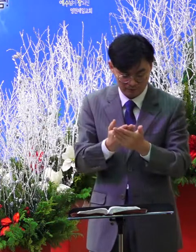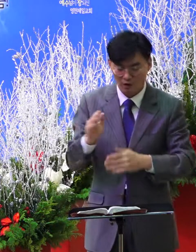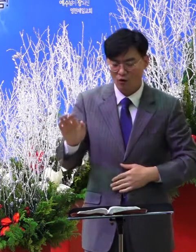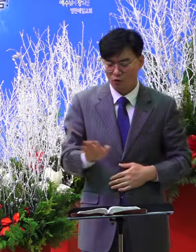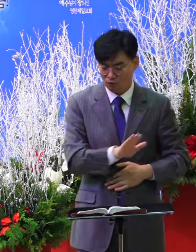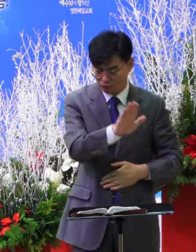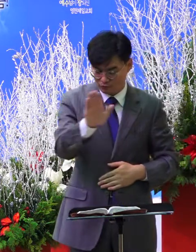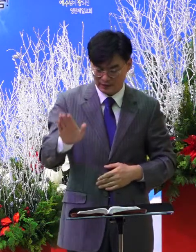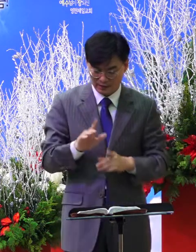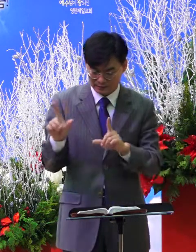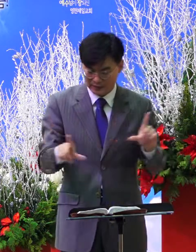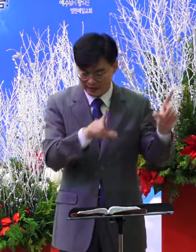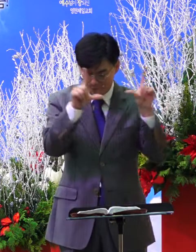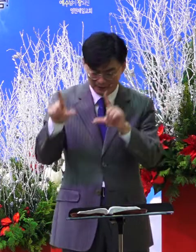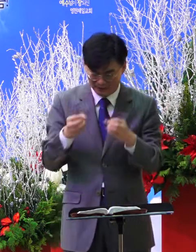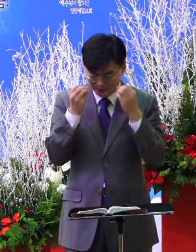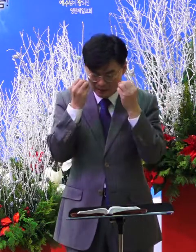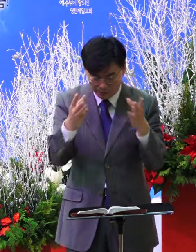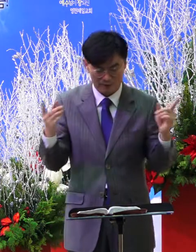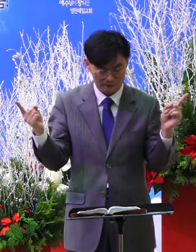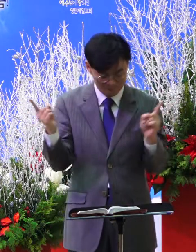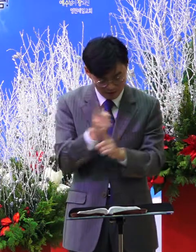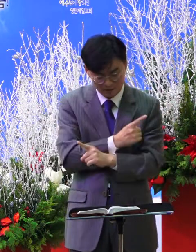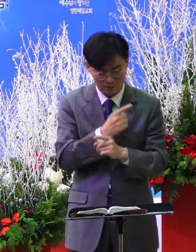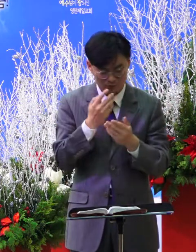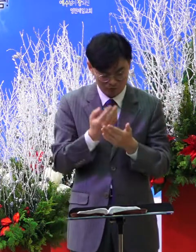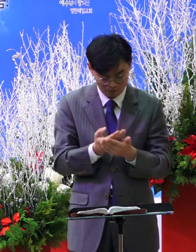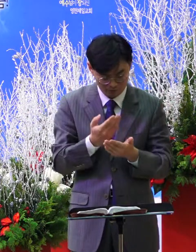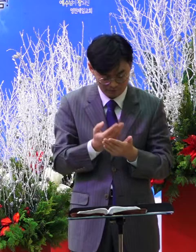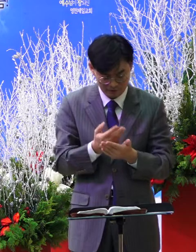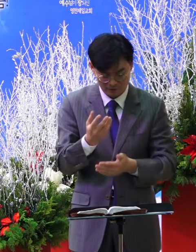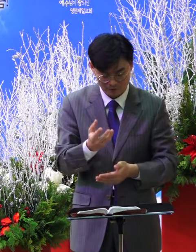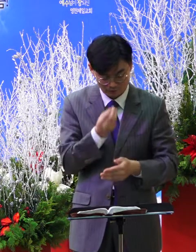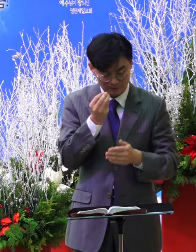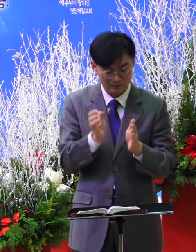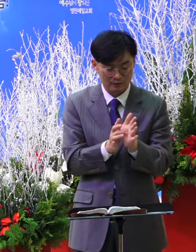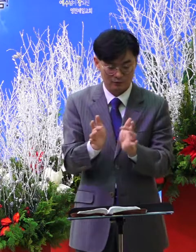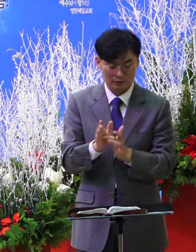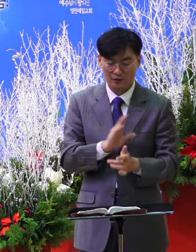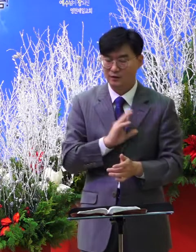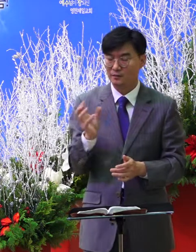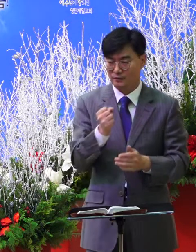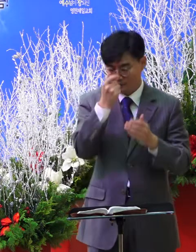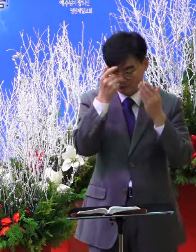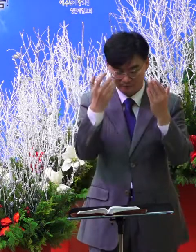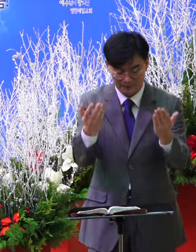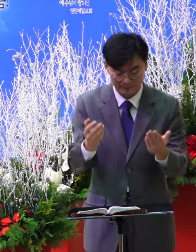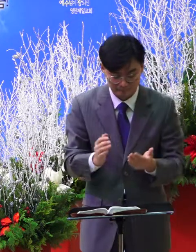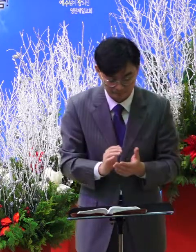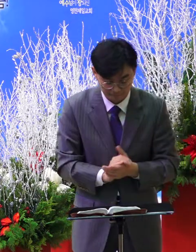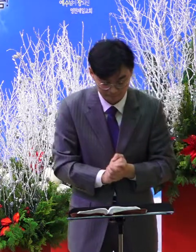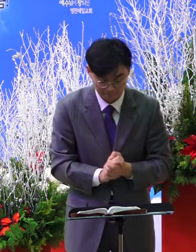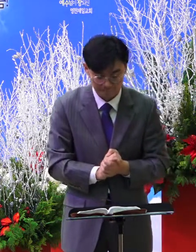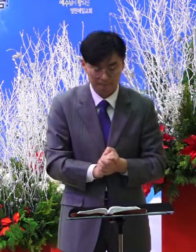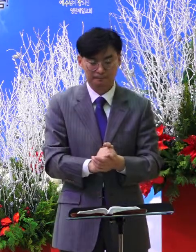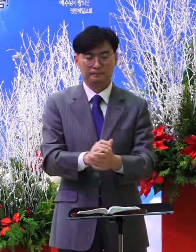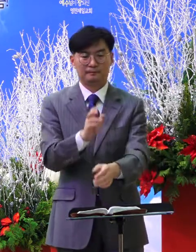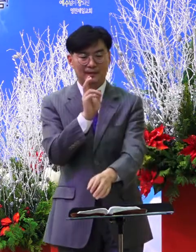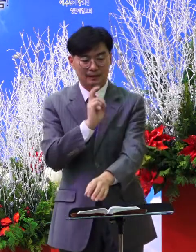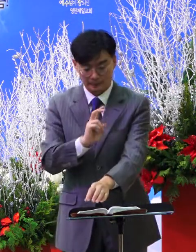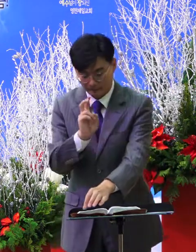간절히 소망하며 거룩하신 예수님의 이름으로 기도합니다. 아멘. 이제 다 같이 일어나셔서 절단 찬송을